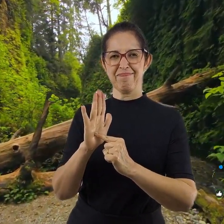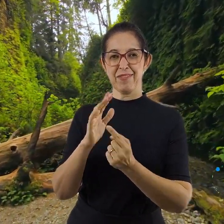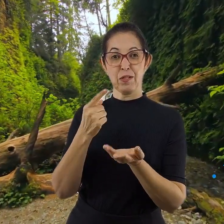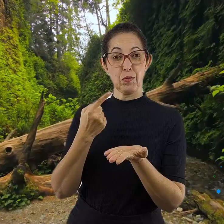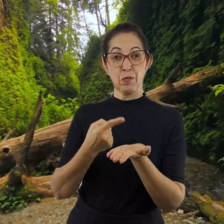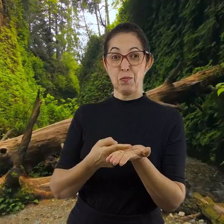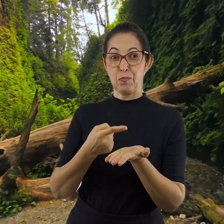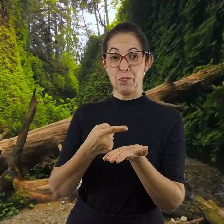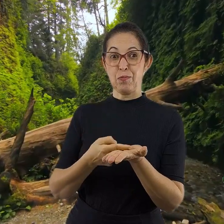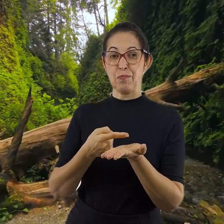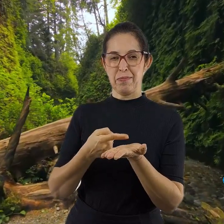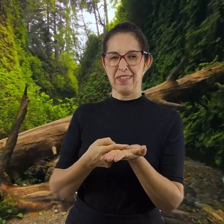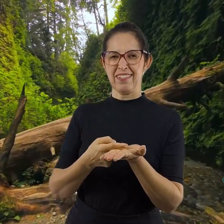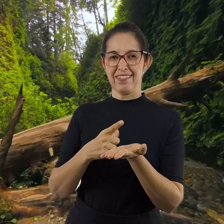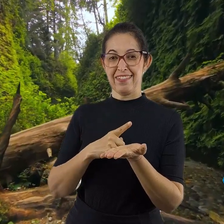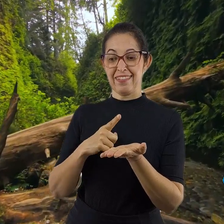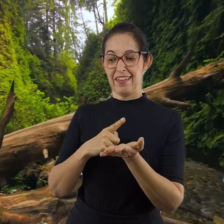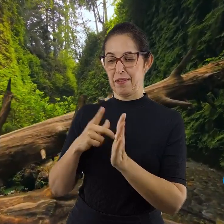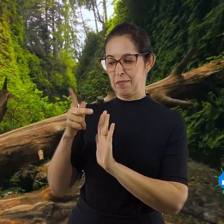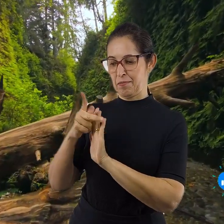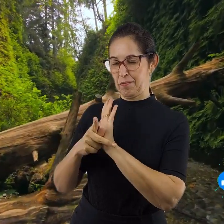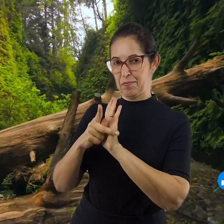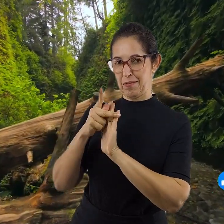o projeto de Deus.